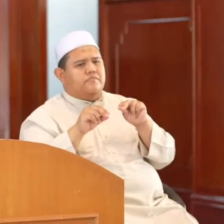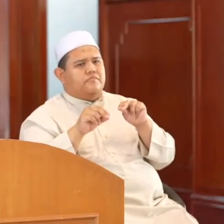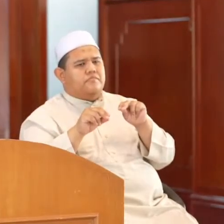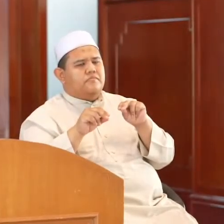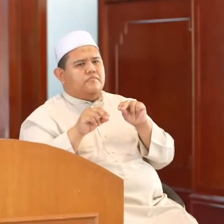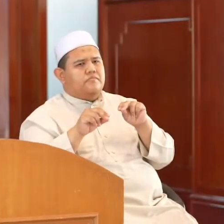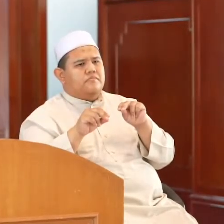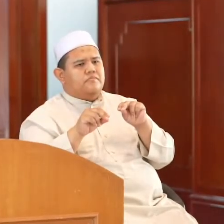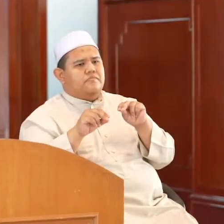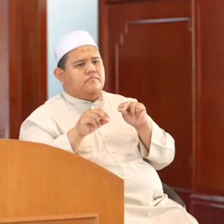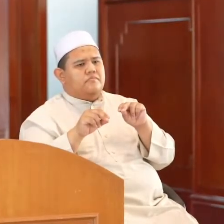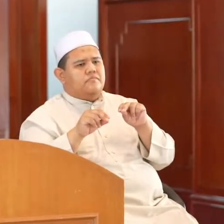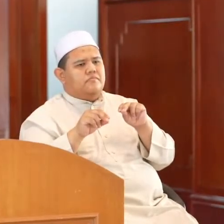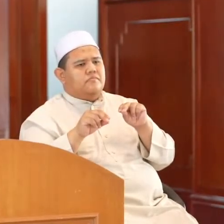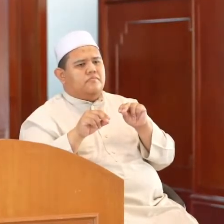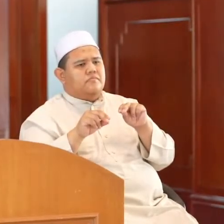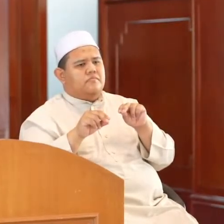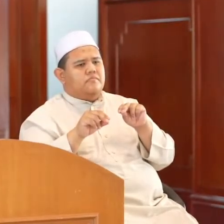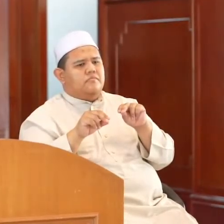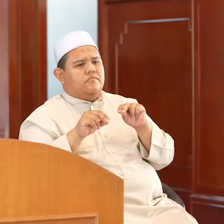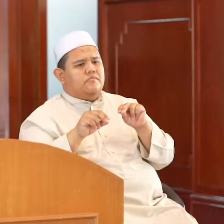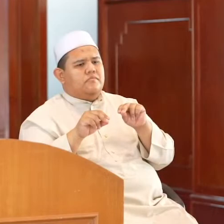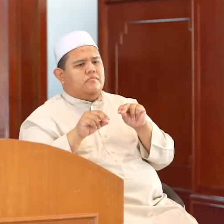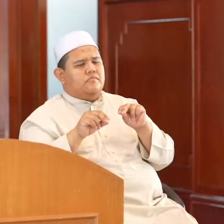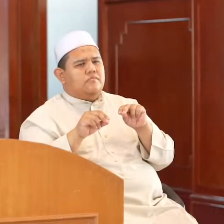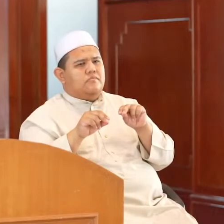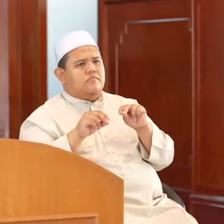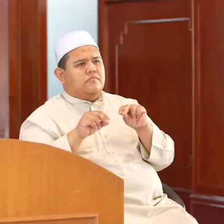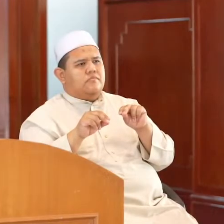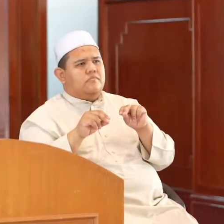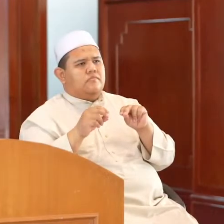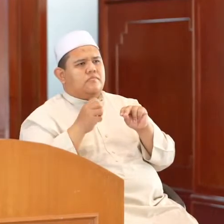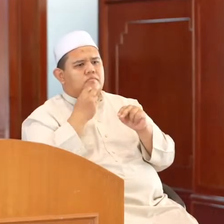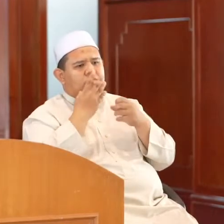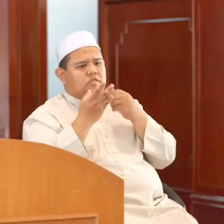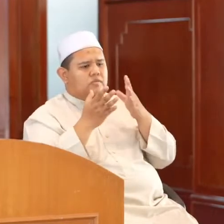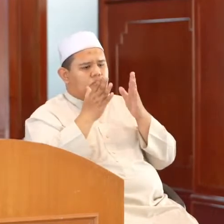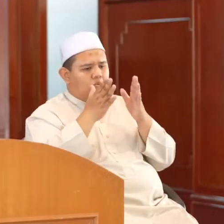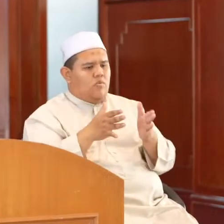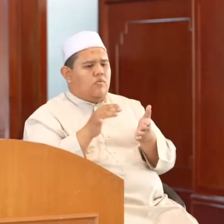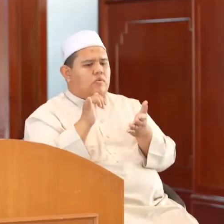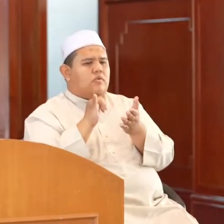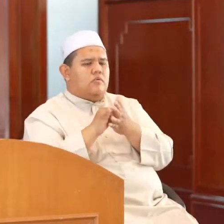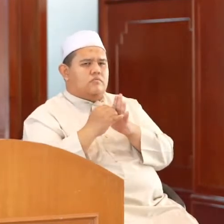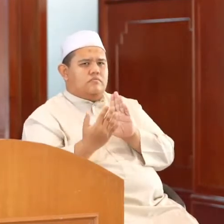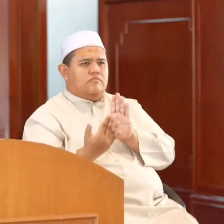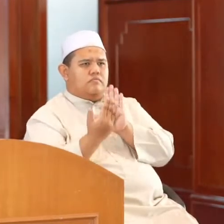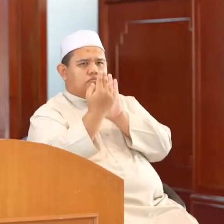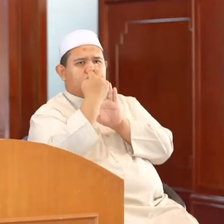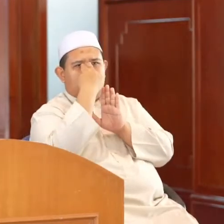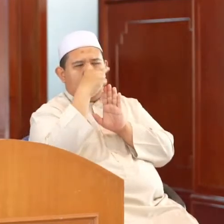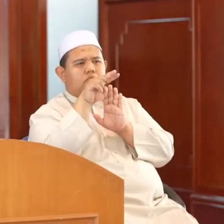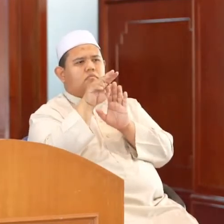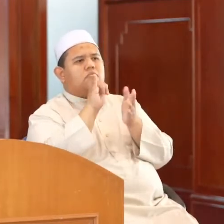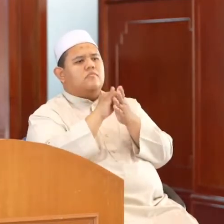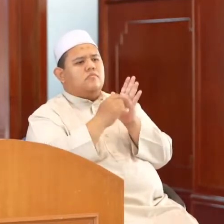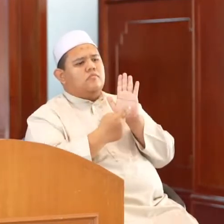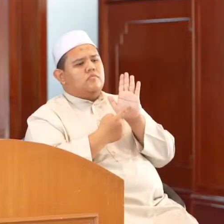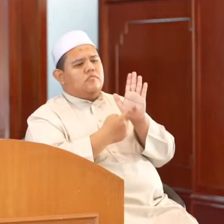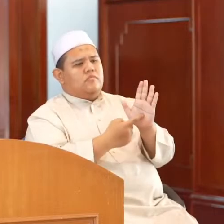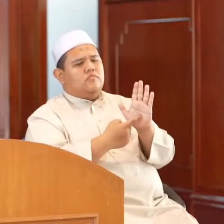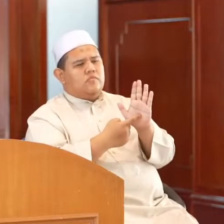Kena bahasa orang yang dia cita-citakan nak jadi tu, biar orang tu depan mata dia tunjuk